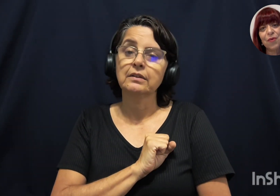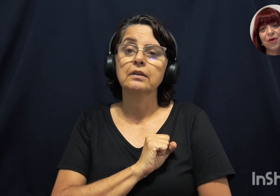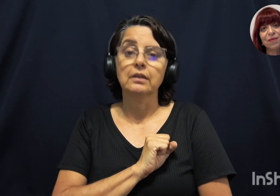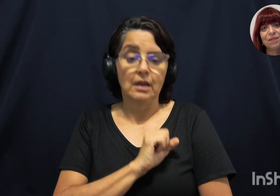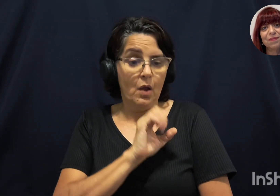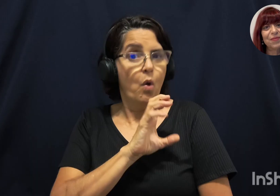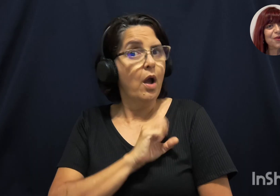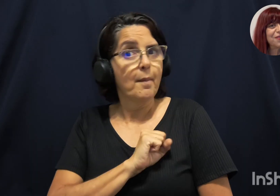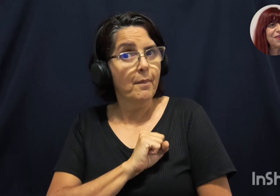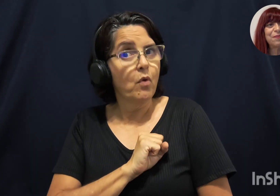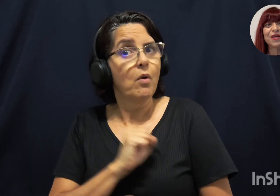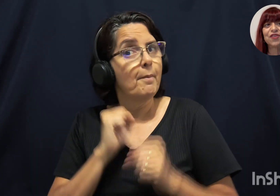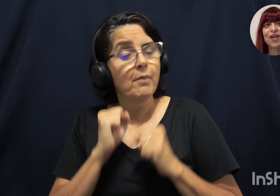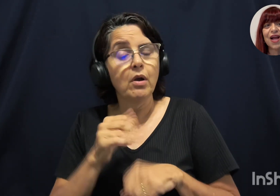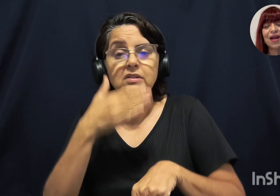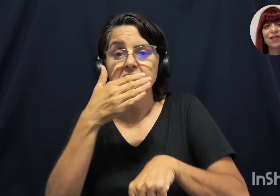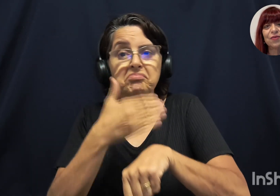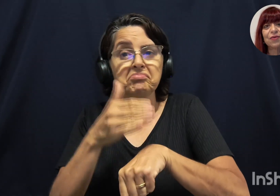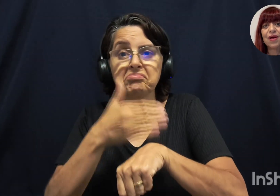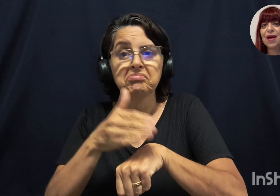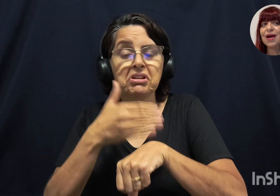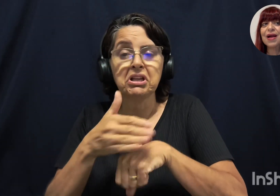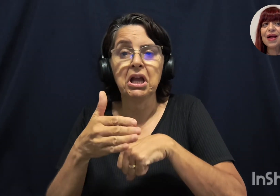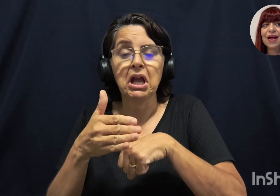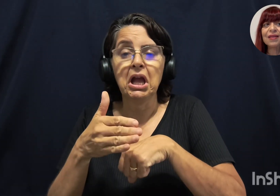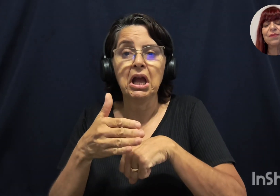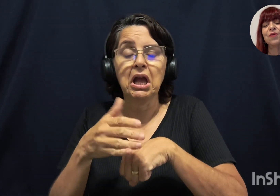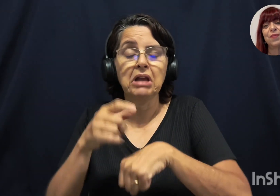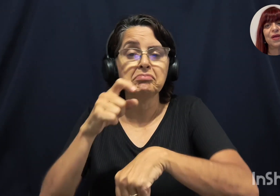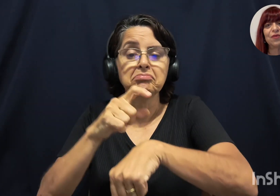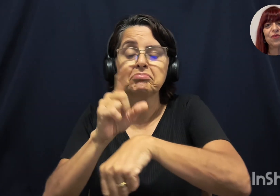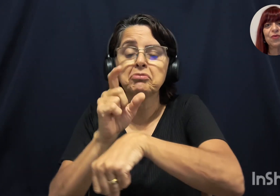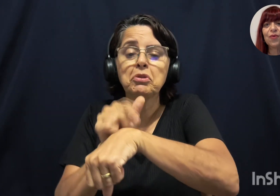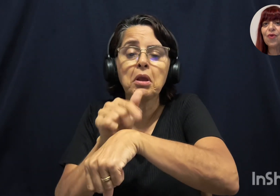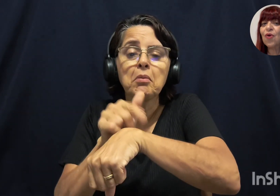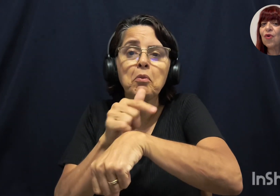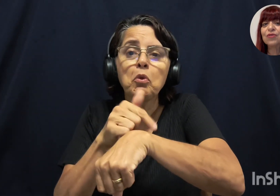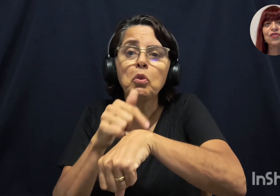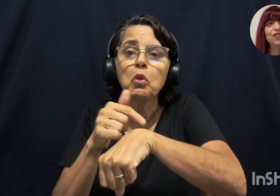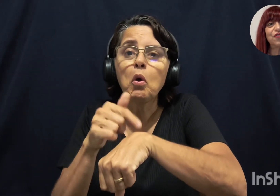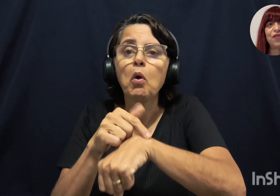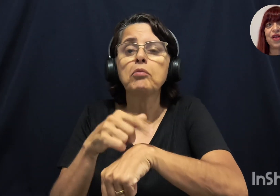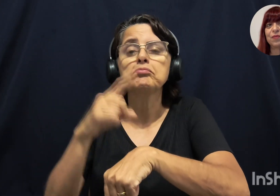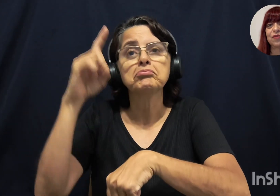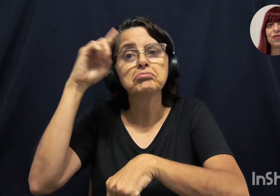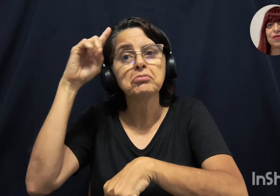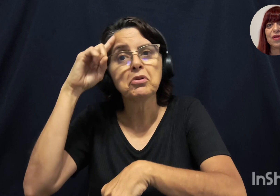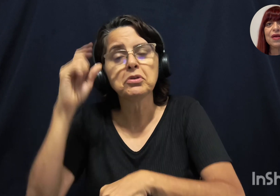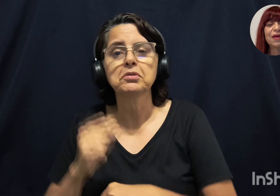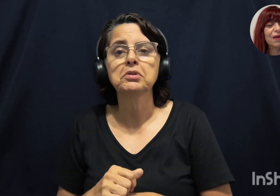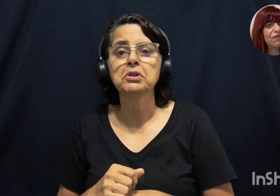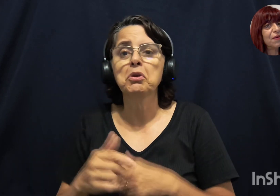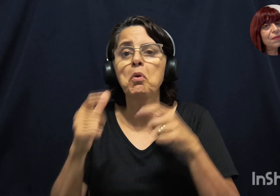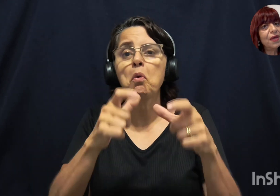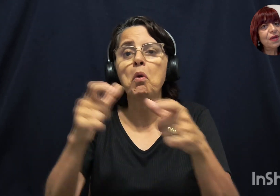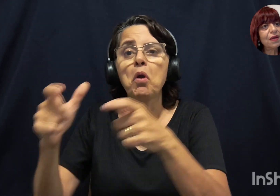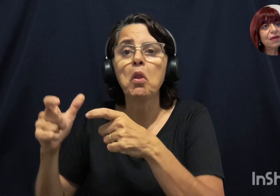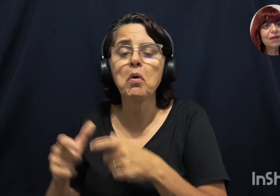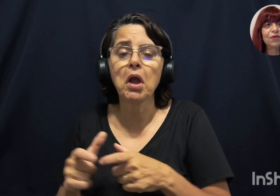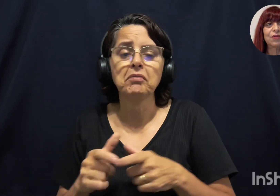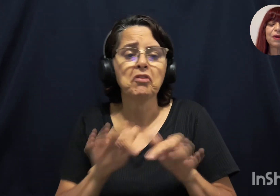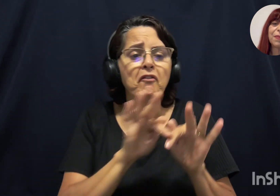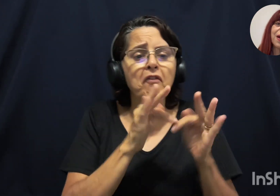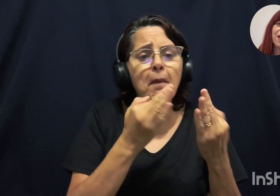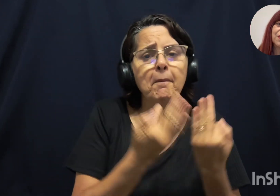O amor pode ser praticado a cada momento, onde estivermos, na